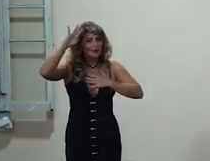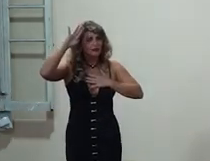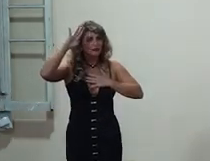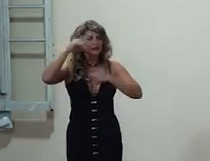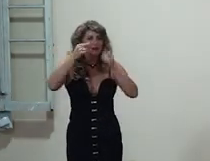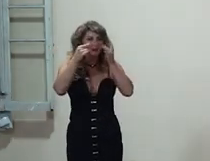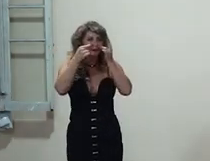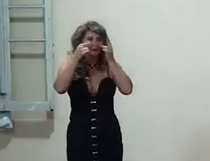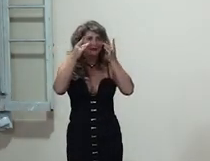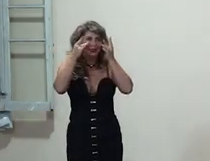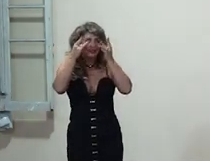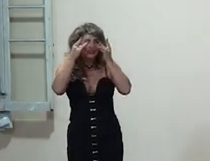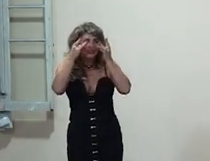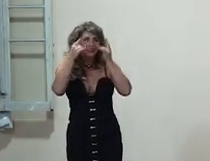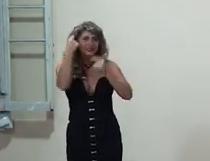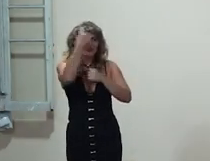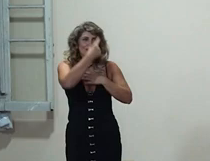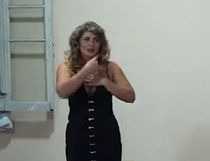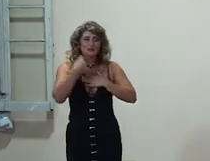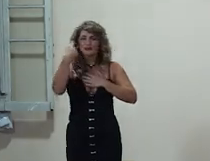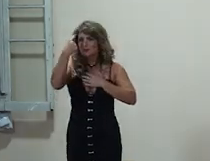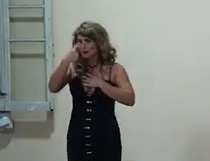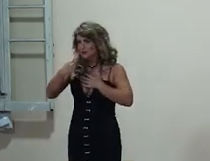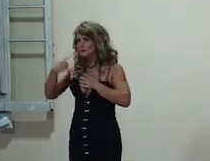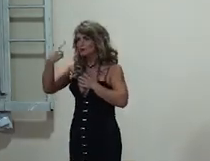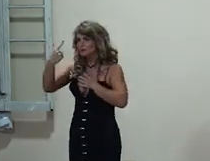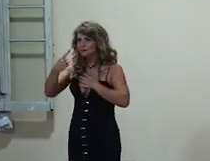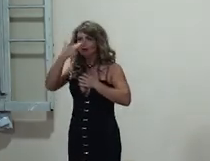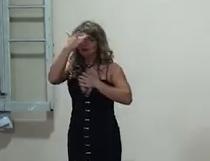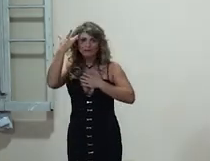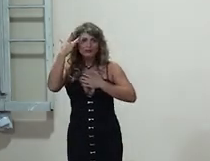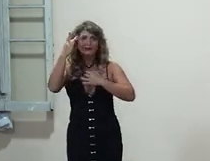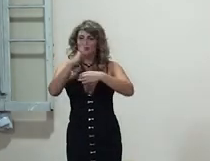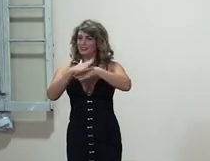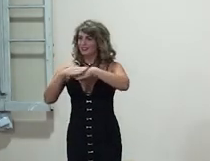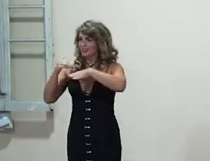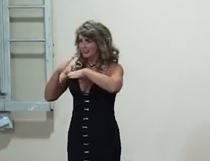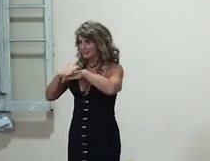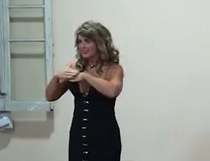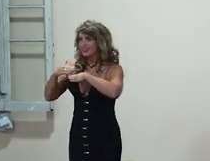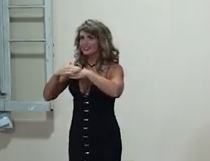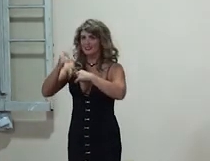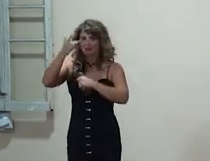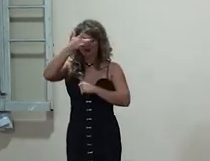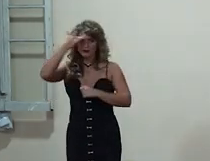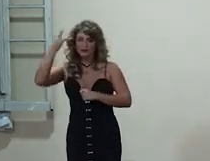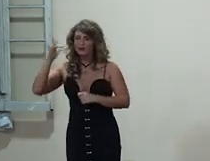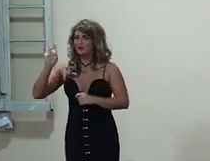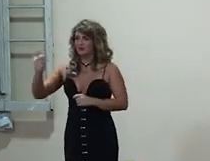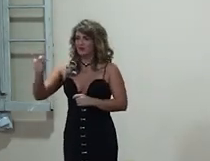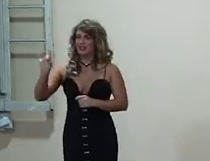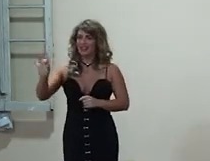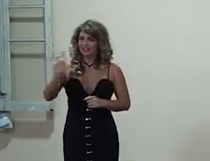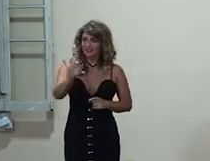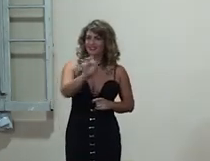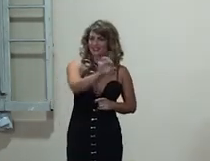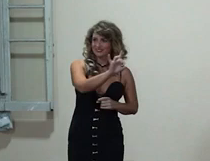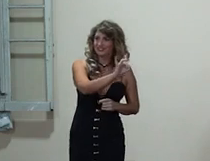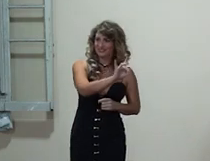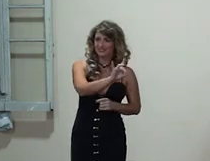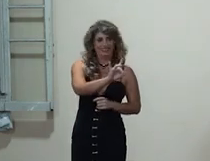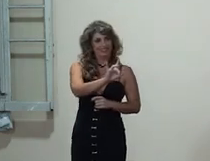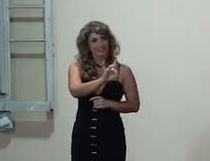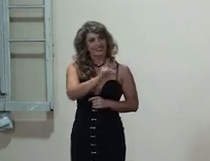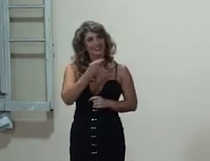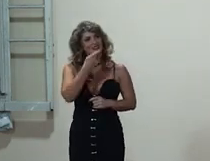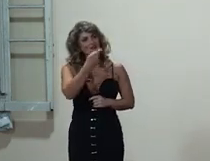né, Rosemary? E tantas pessoas queridas que, se eu for citar, eu vou ter que citar um por um, né? Mas